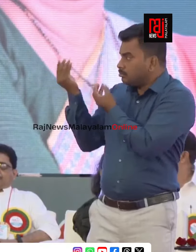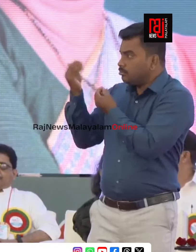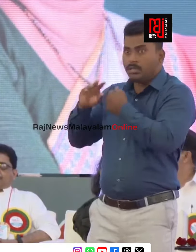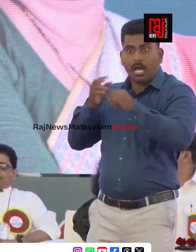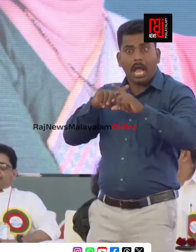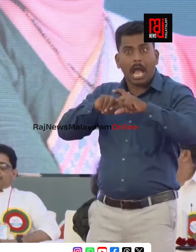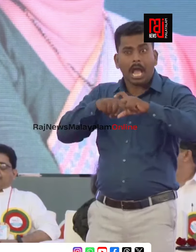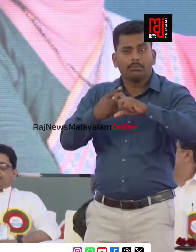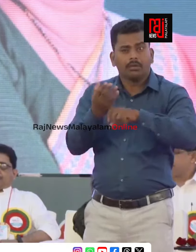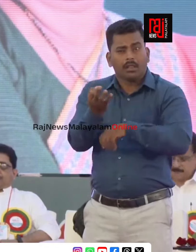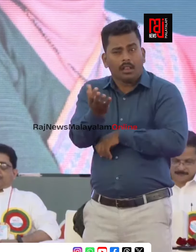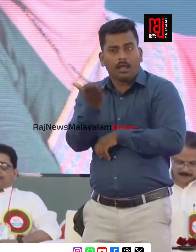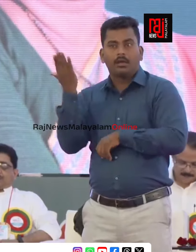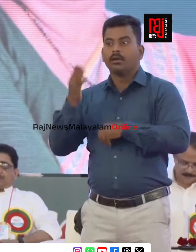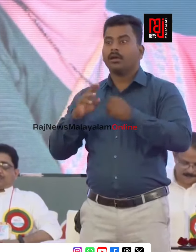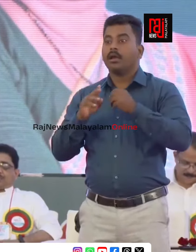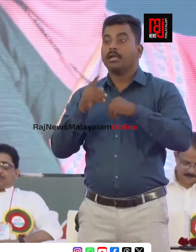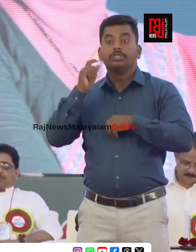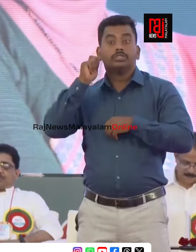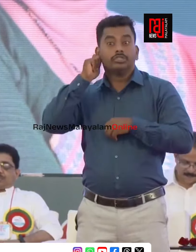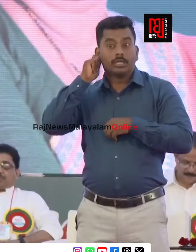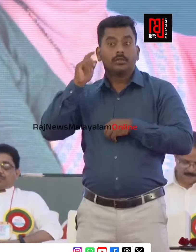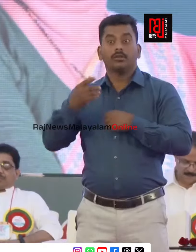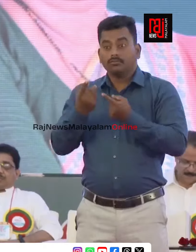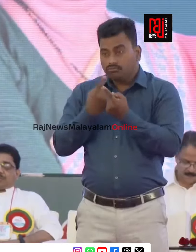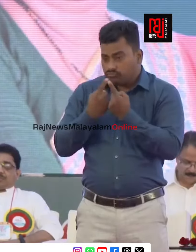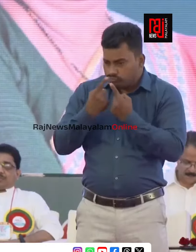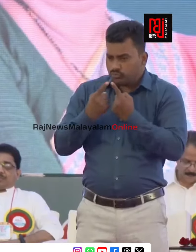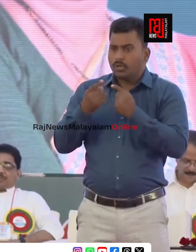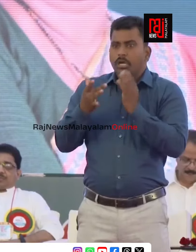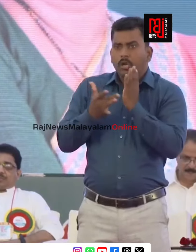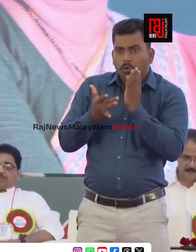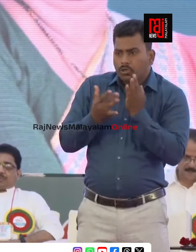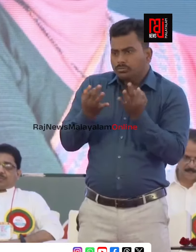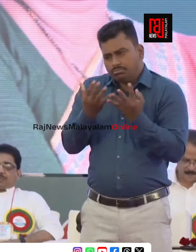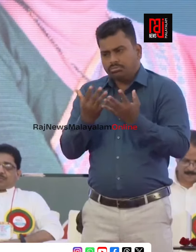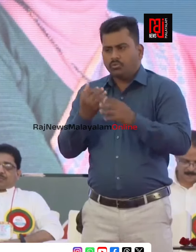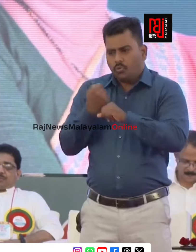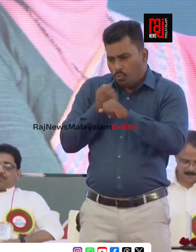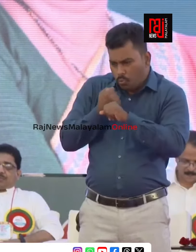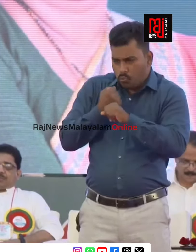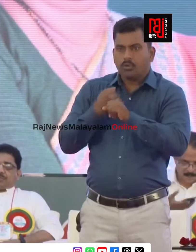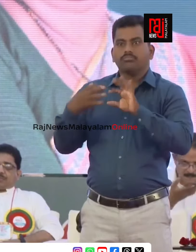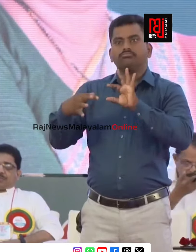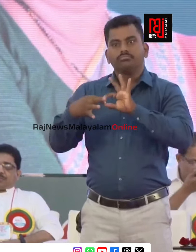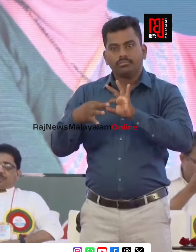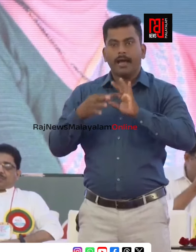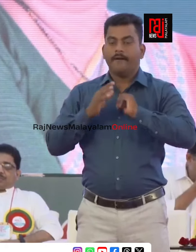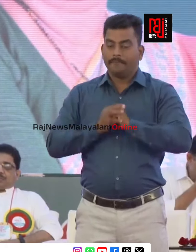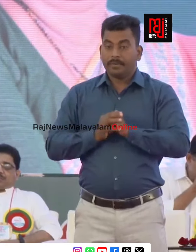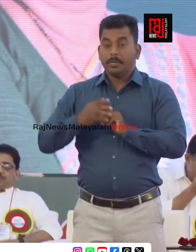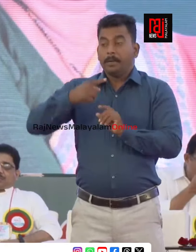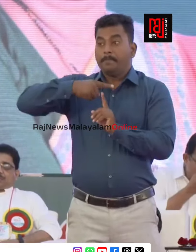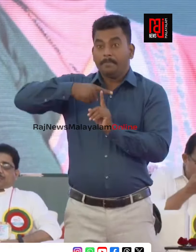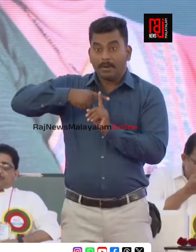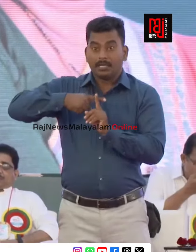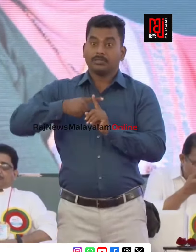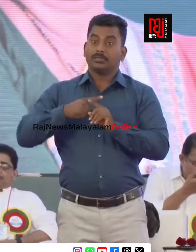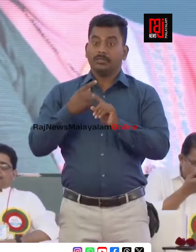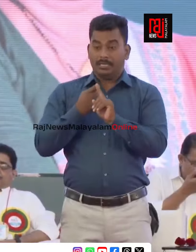നമ്മുടെ ഭിന്നശേഷിക്കാർക്ക് വേണ്ടി ലഭ്യമാക്കാൻ വേണ്ടി നമുക്ക് പരിശ്രമിക്കാം. അതുപോലെ 4 ഇടത്ത്